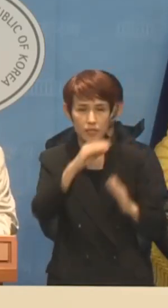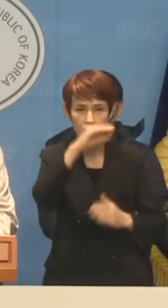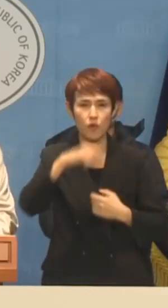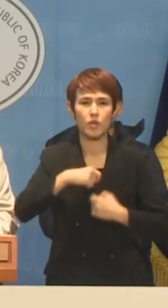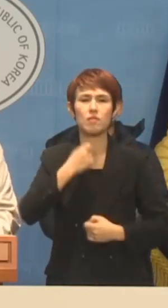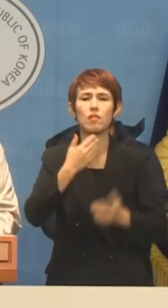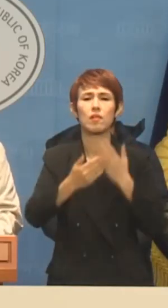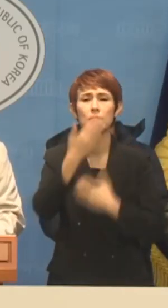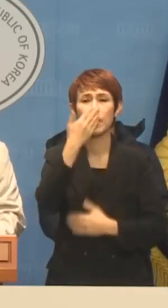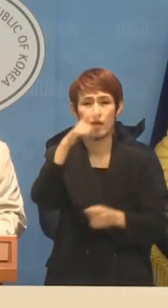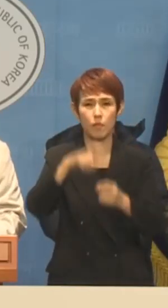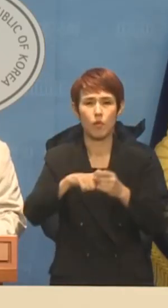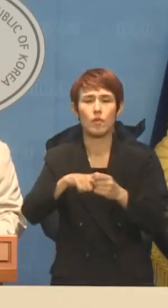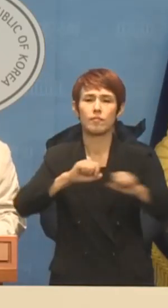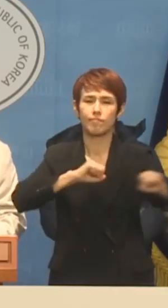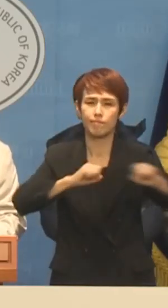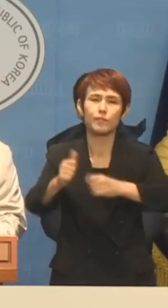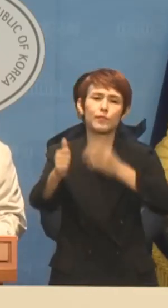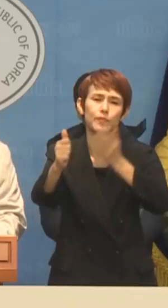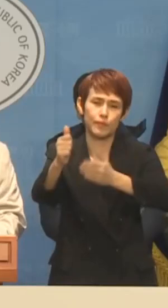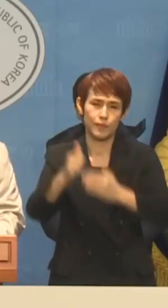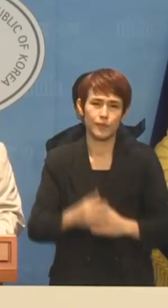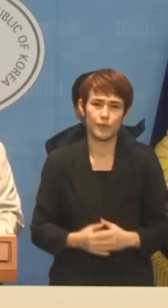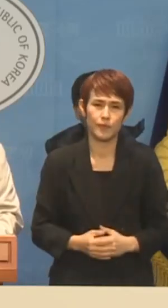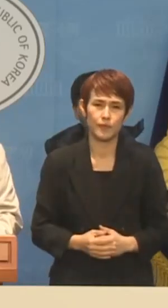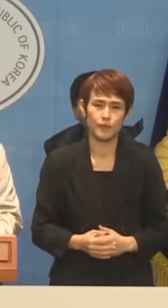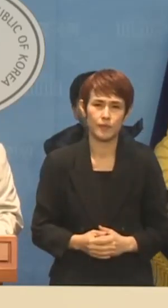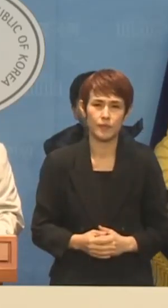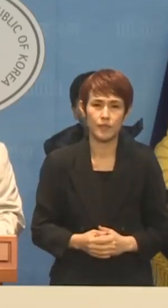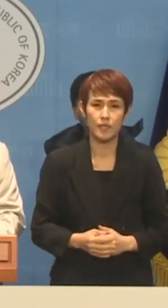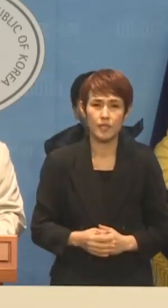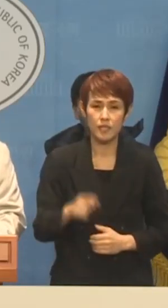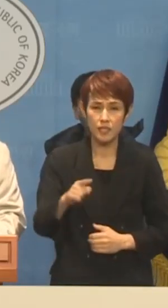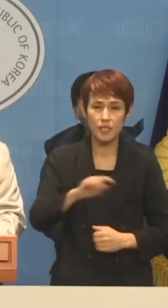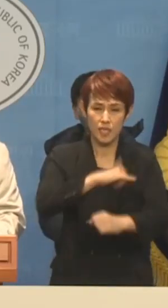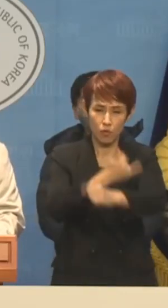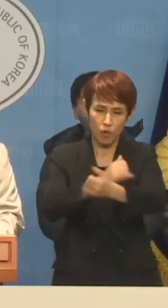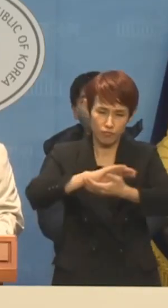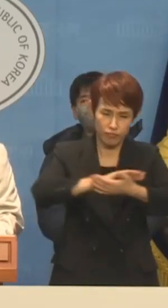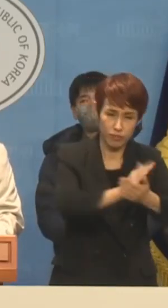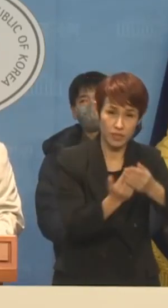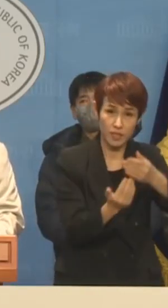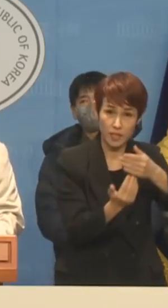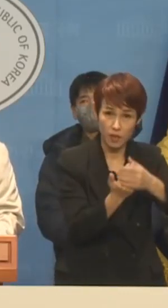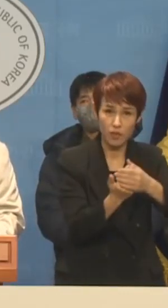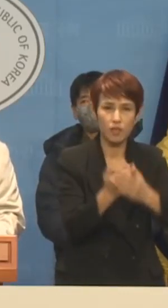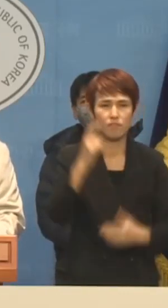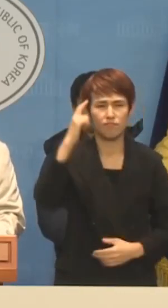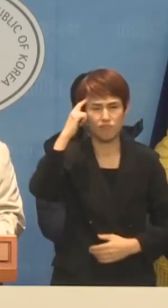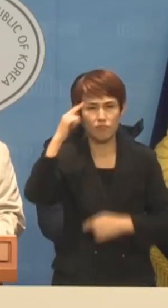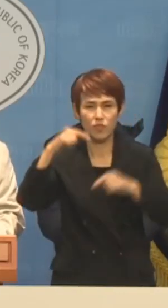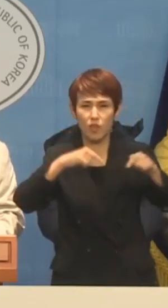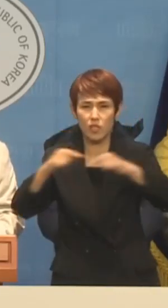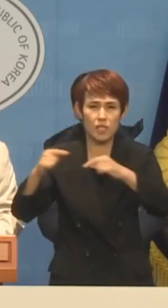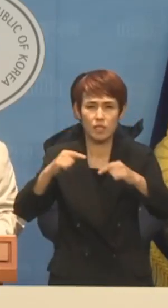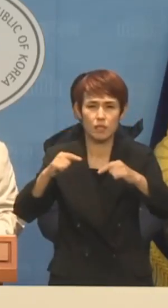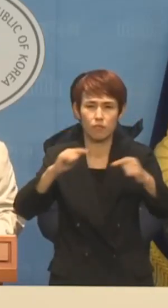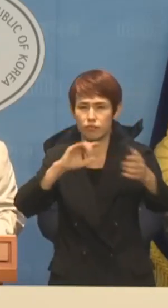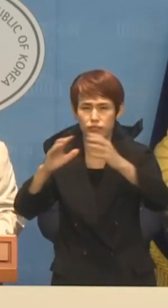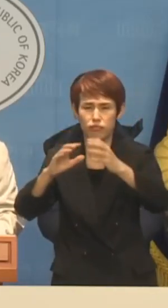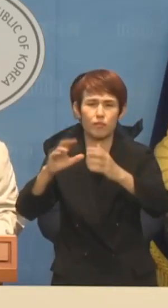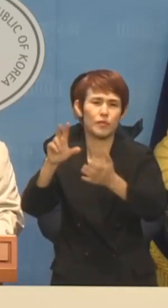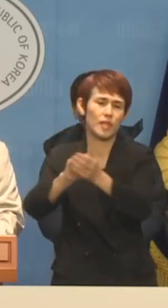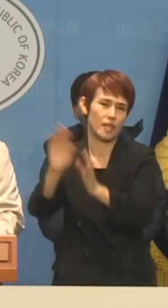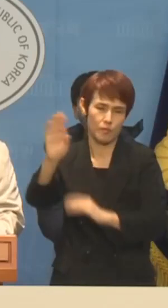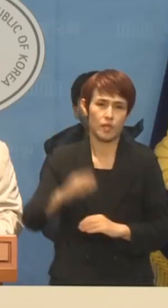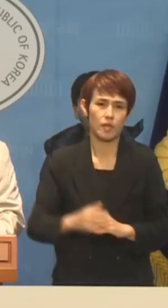수 있도록 행동에 나서 주십시오. 성감학원 인권유린 사건은 이념적, 정치적 논의의 문제가 아닙니다.